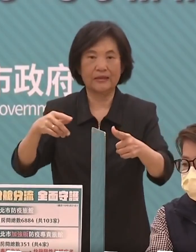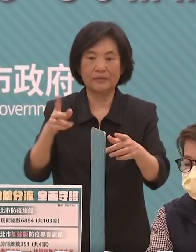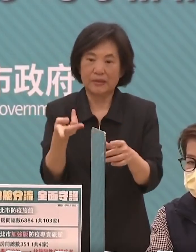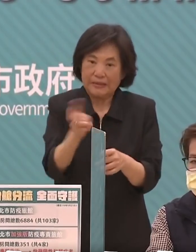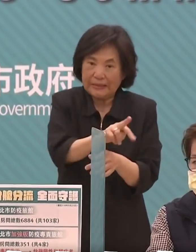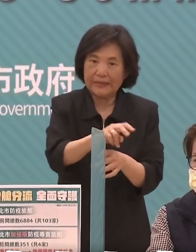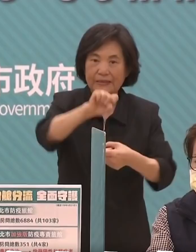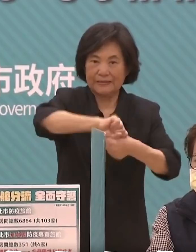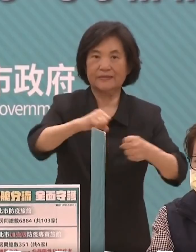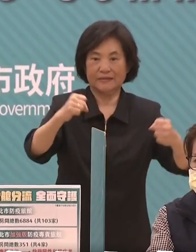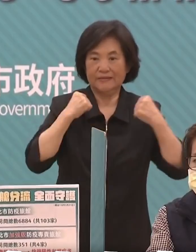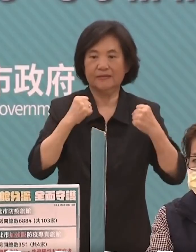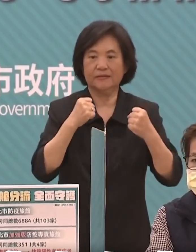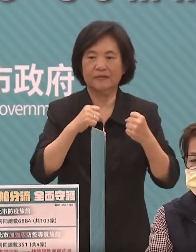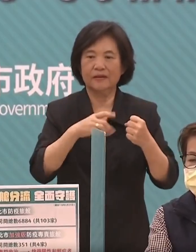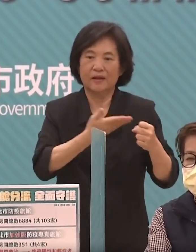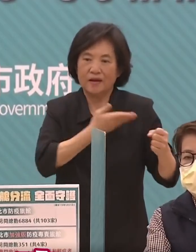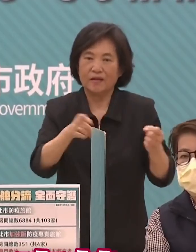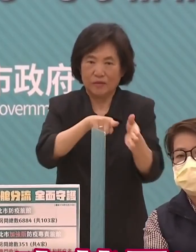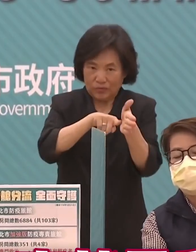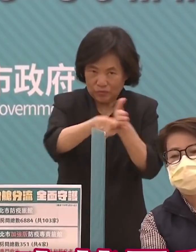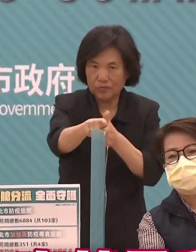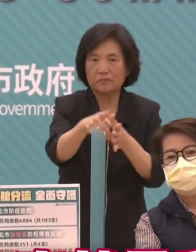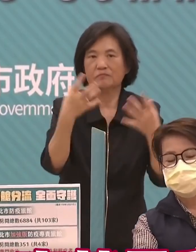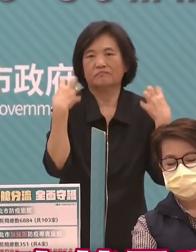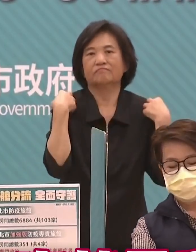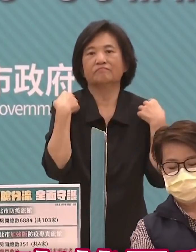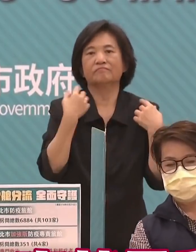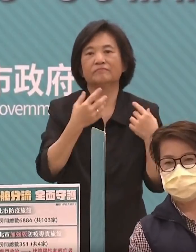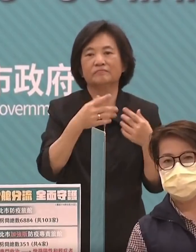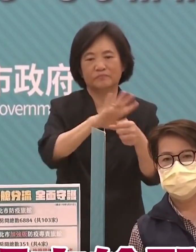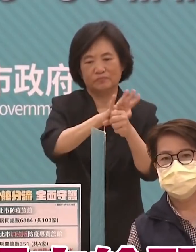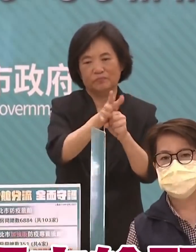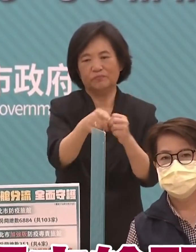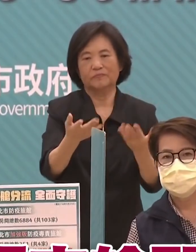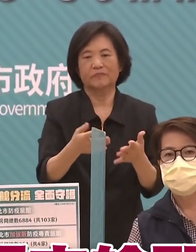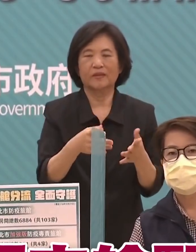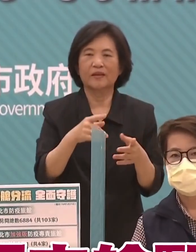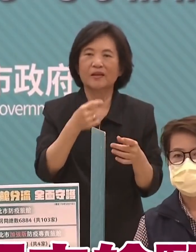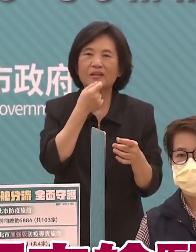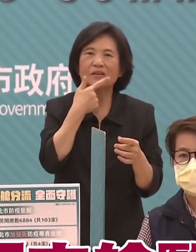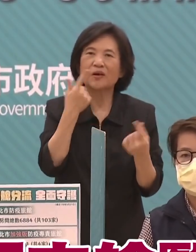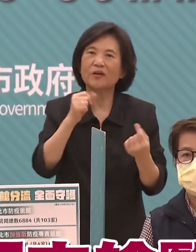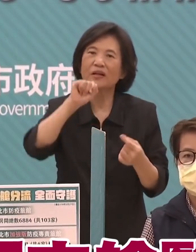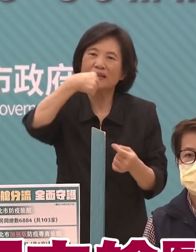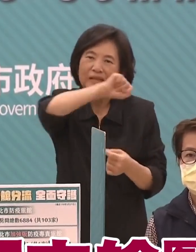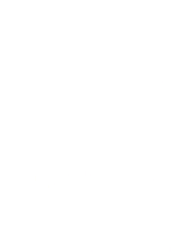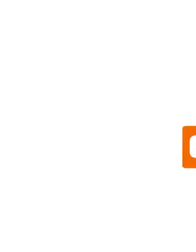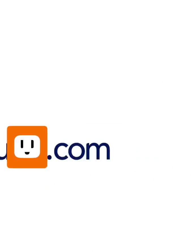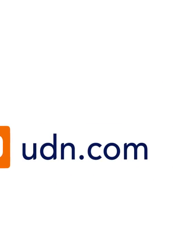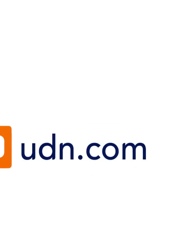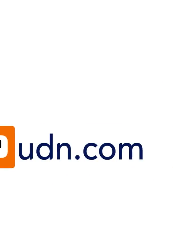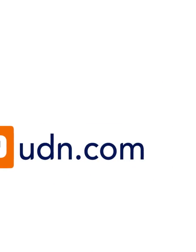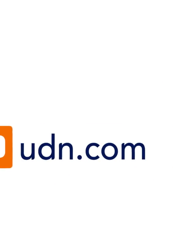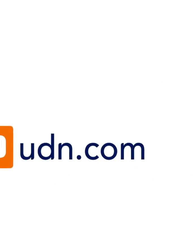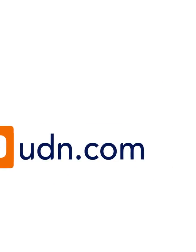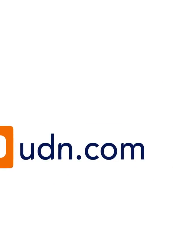强版防疫专责旅馆。坦白的讲哦，它就是我们台湾版的荒山医院。